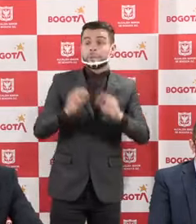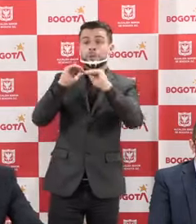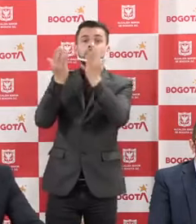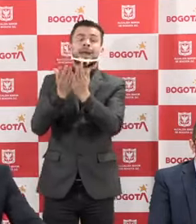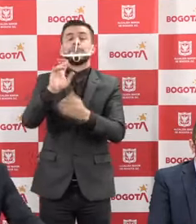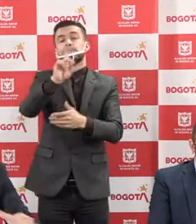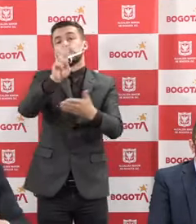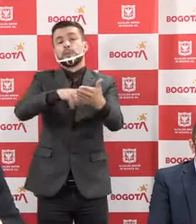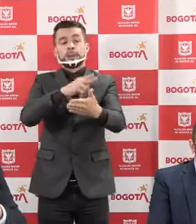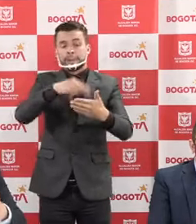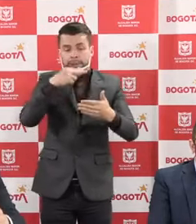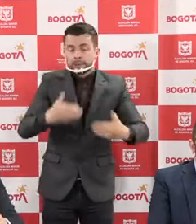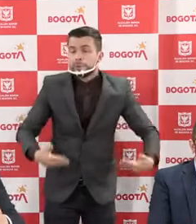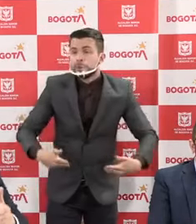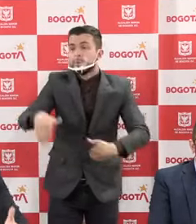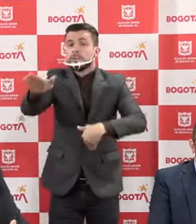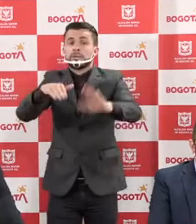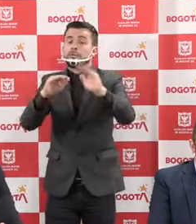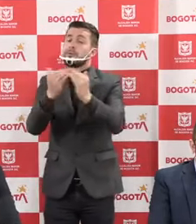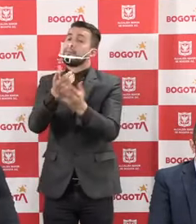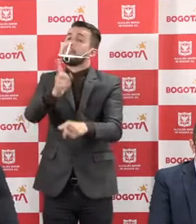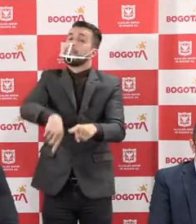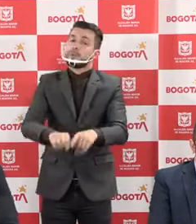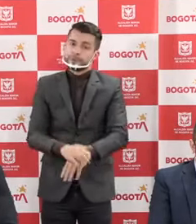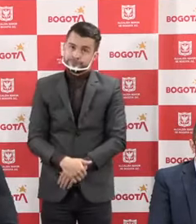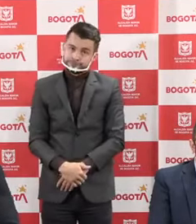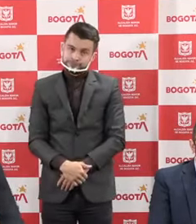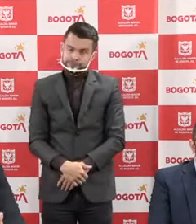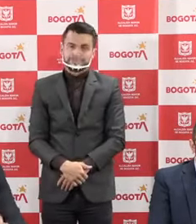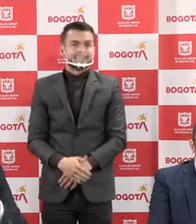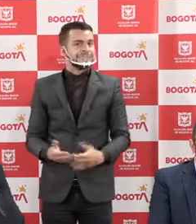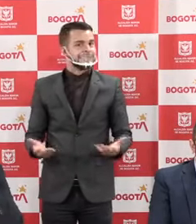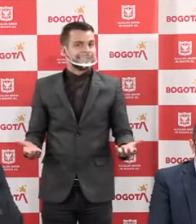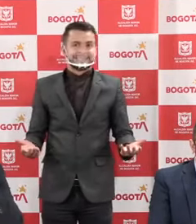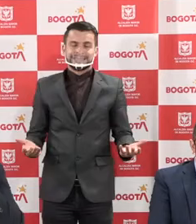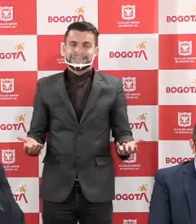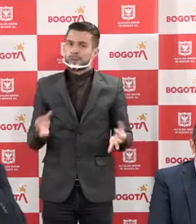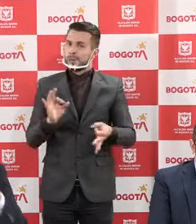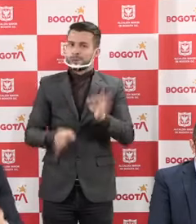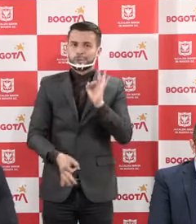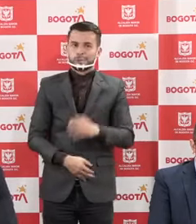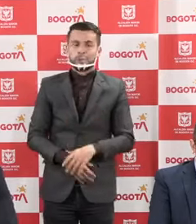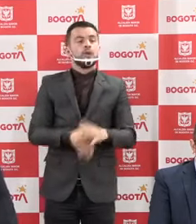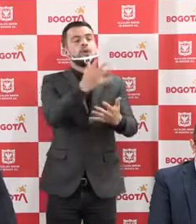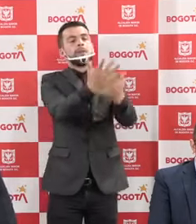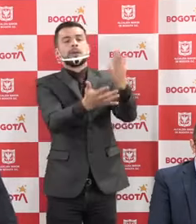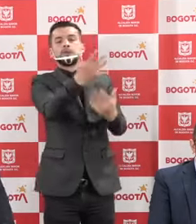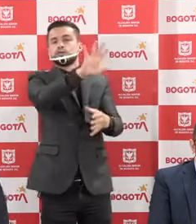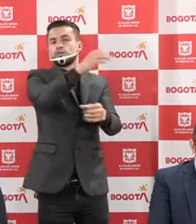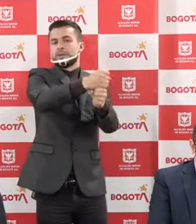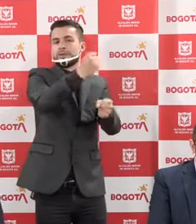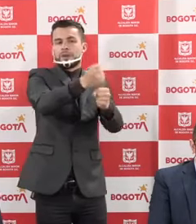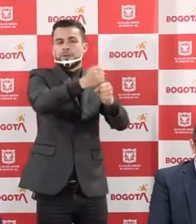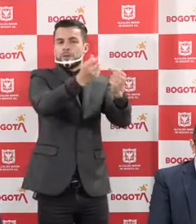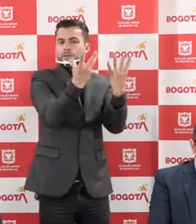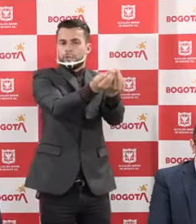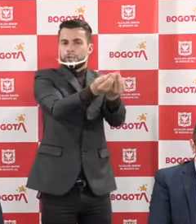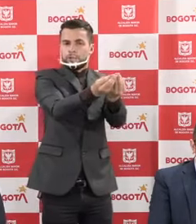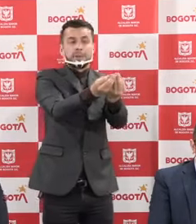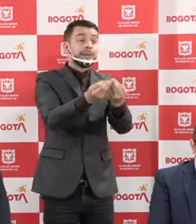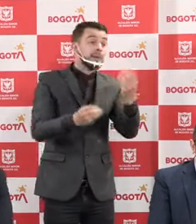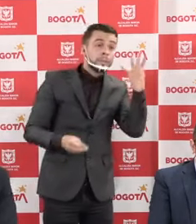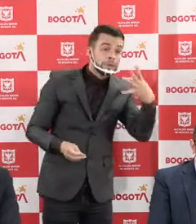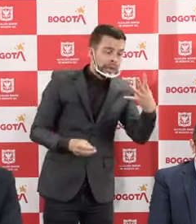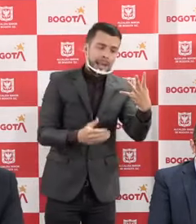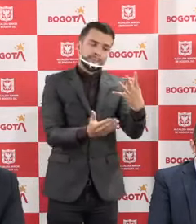volver al colegio tendremos que decirle si quieren trabajar siete días a la semana a la manufactura y a otros sectores de la producción que ya no van a poder trabajar cuatro días sino que